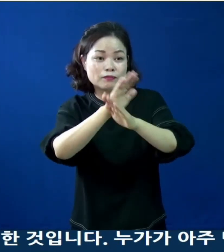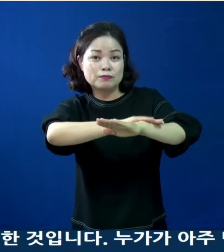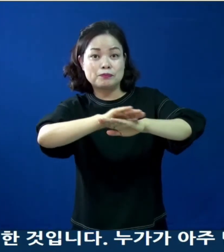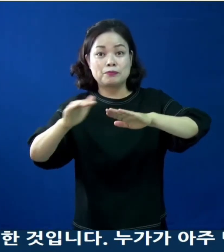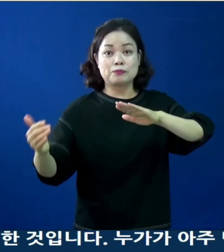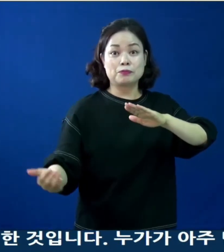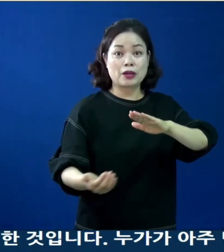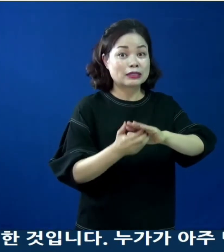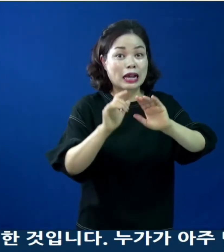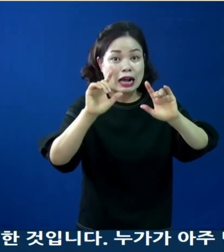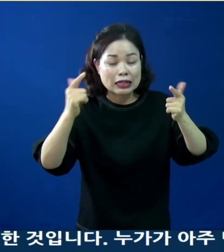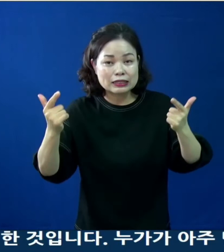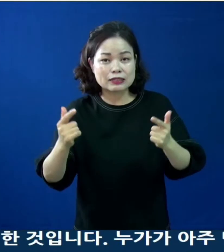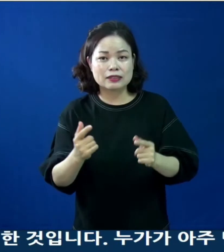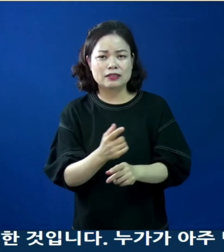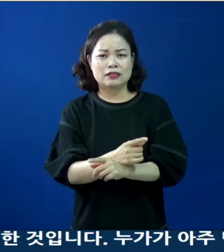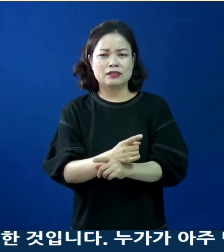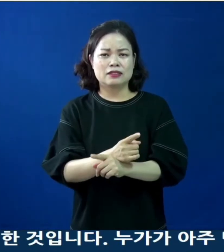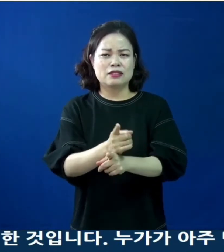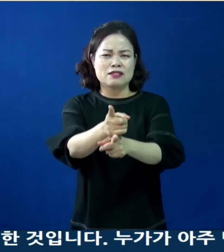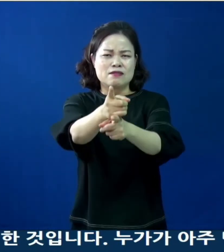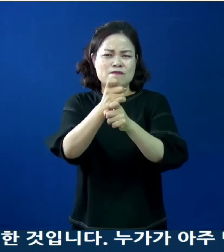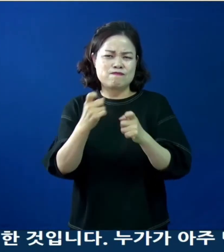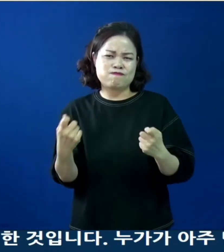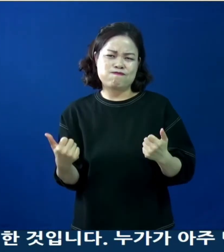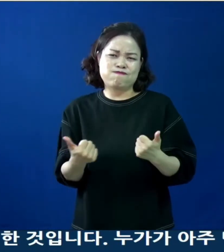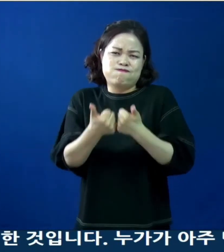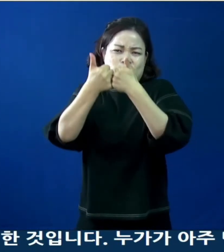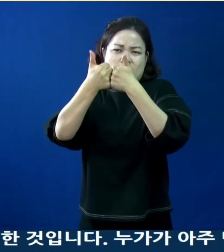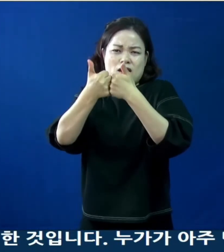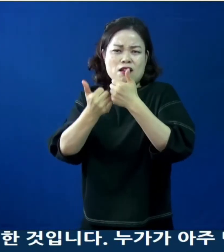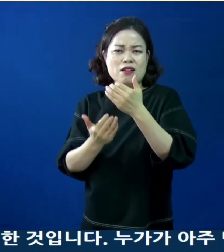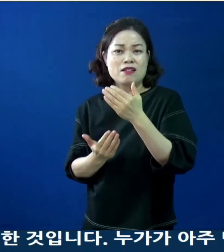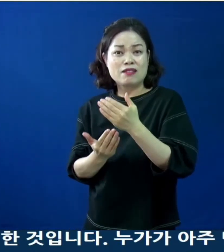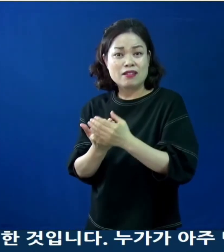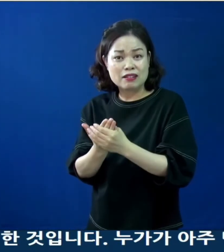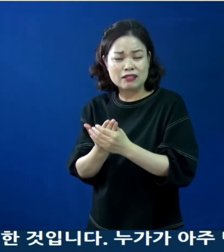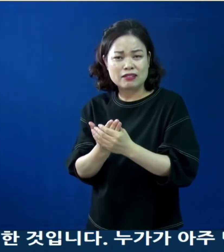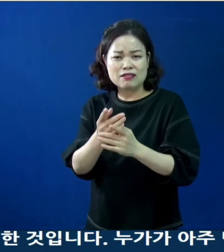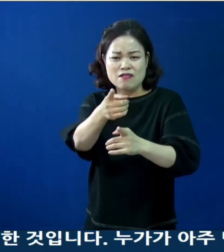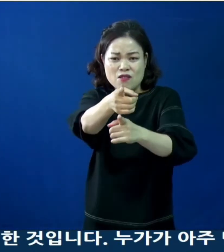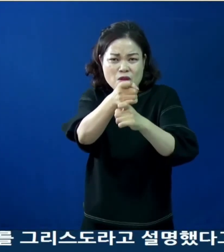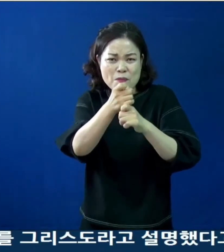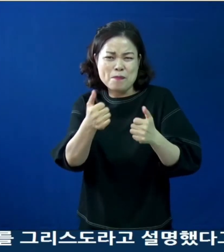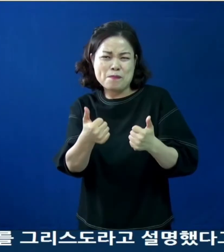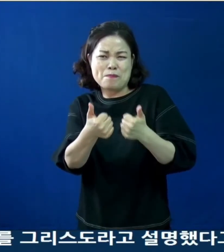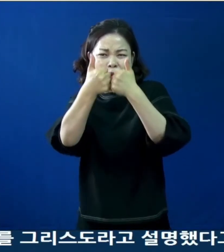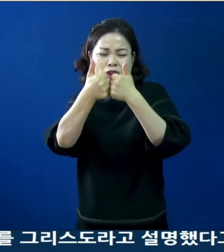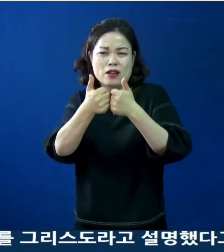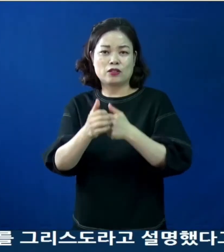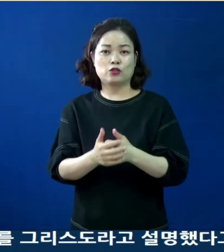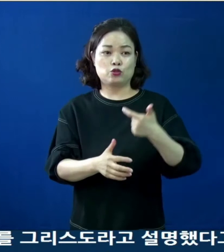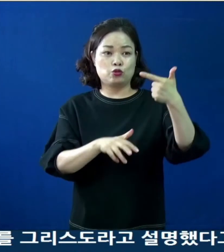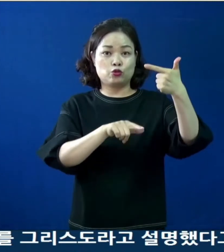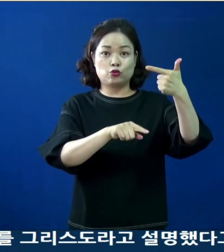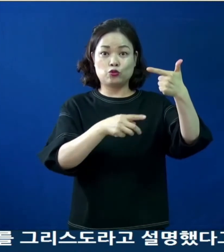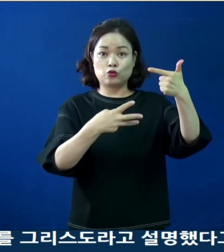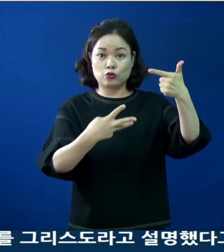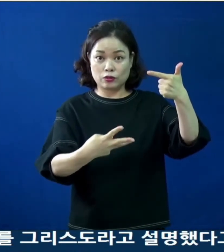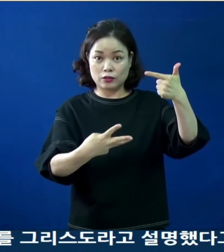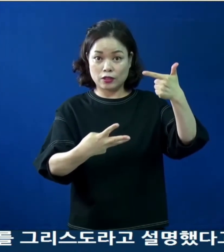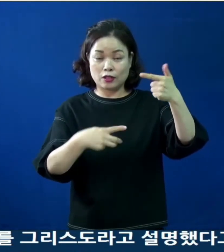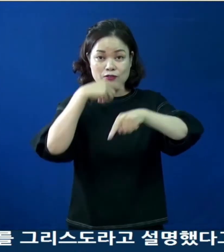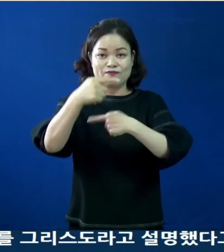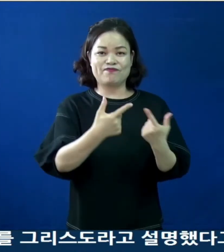형통하더라가 아니라 대적이 또 강하게 일어나더라, 이런 얘기입니다. 대적이 강하게 일어났습니다. 6절